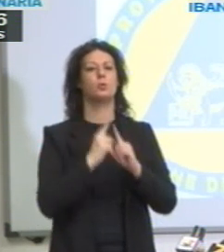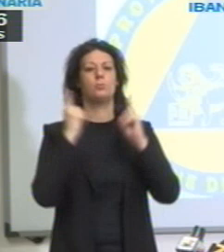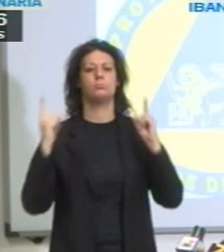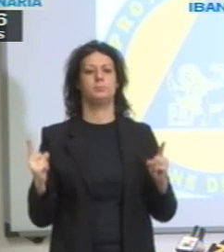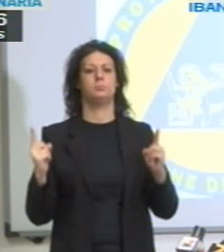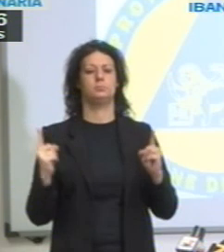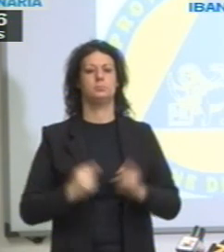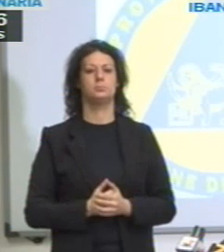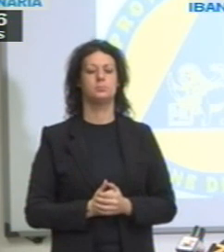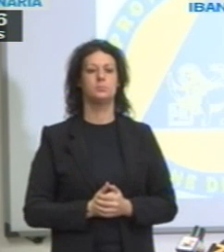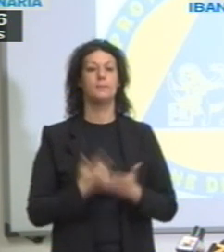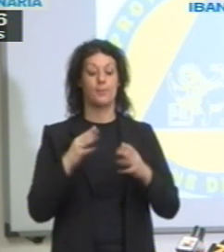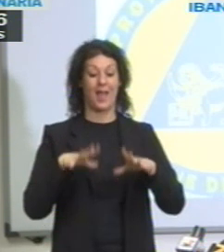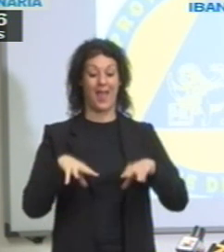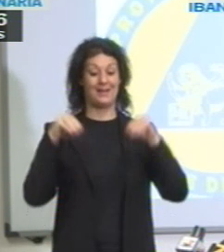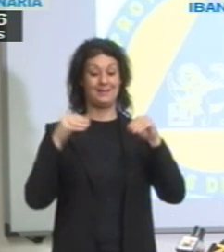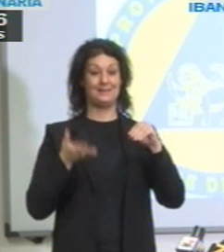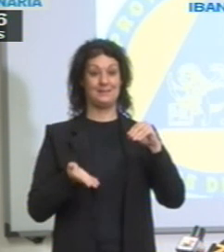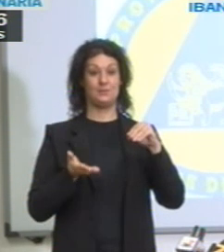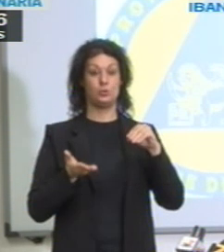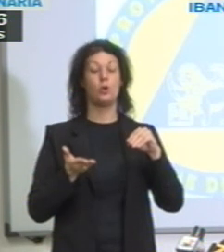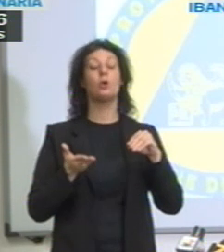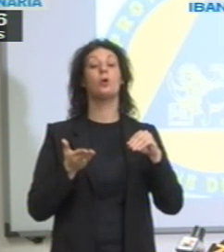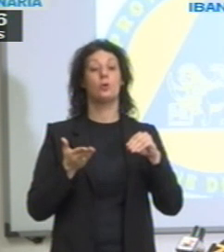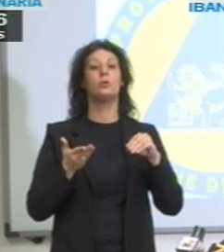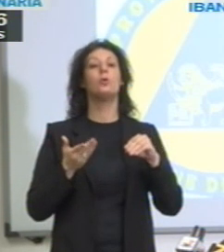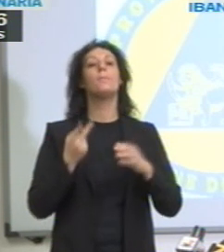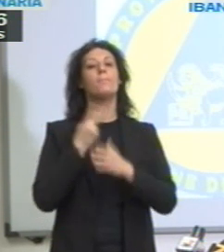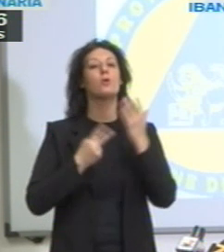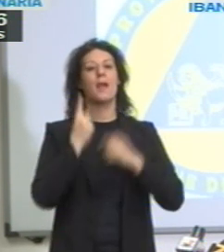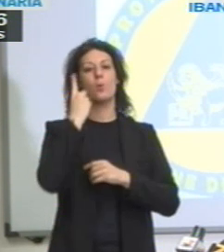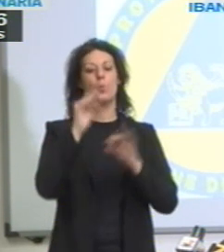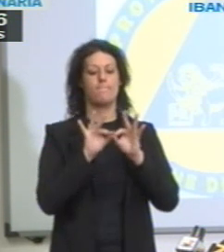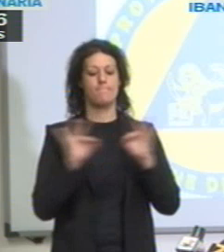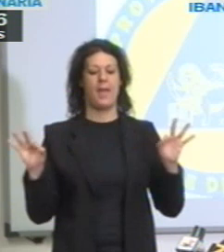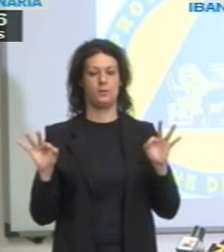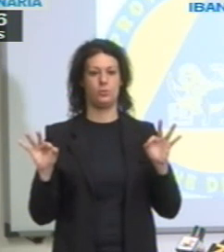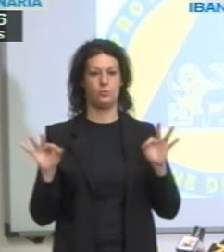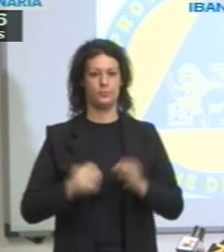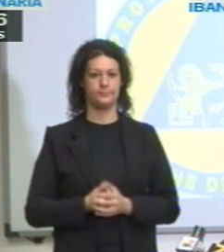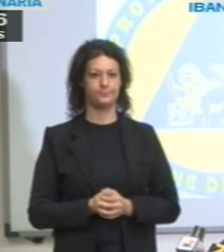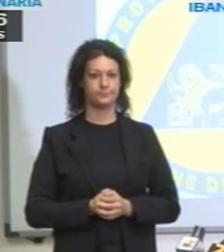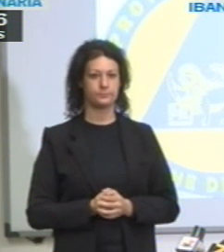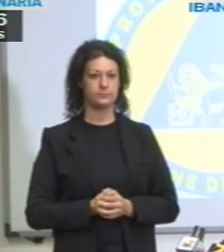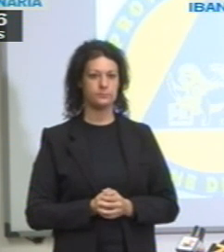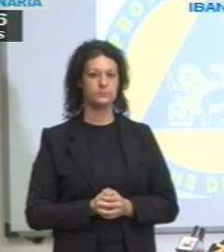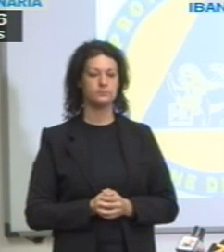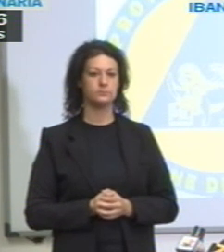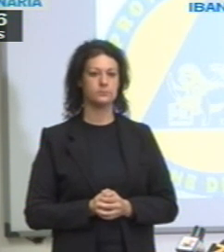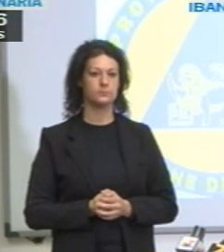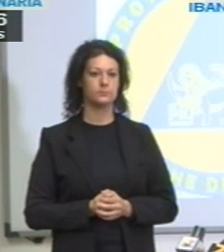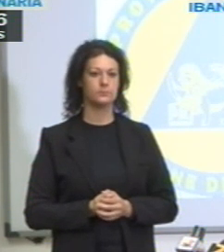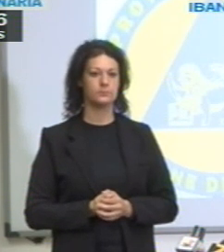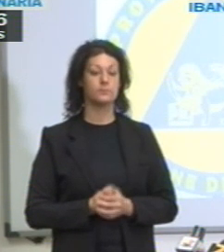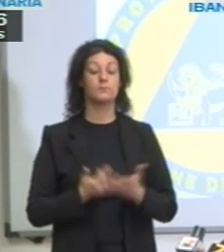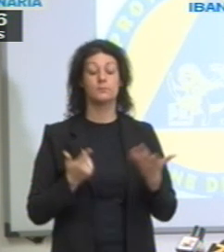Il metro. Per la fase iniziale tentiamo di tenere il massimo. Quindi quelle simulazioni che ci avete mandato qualche giorno fa fanno